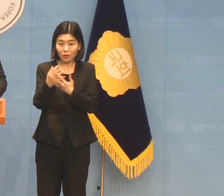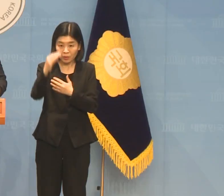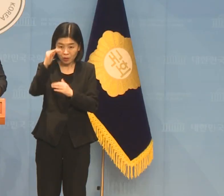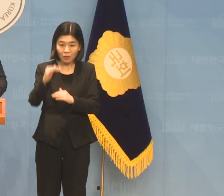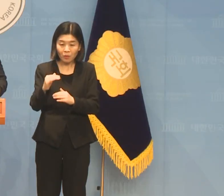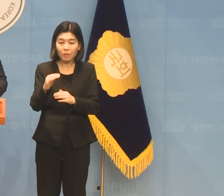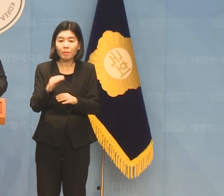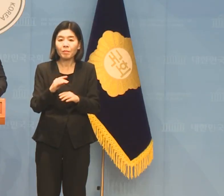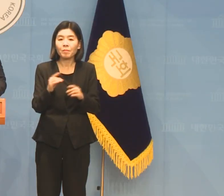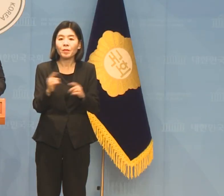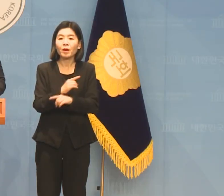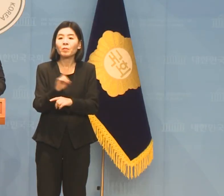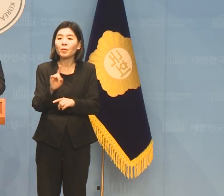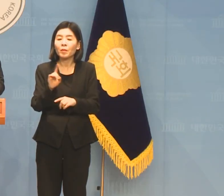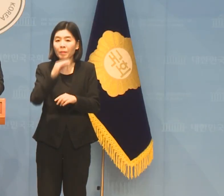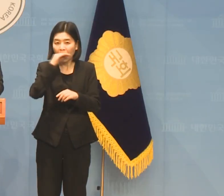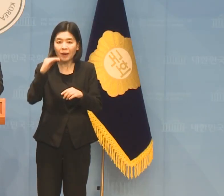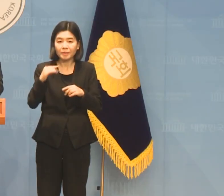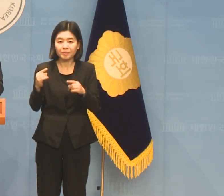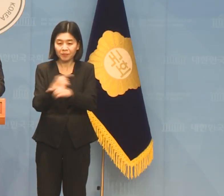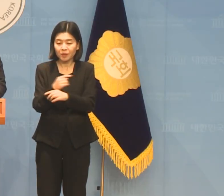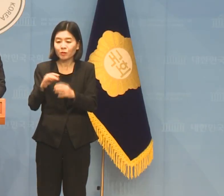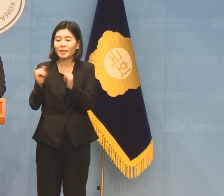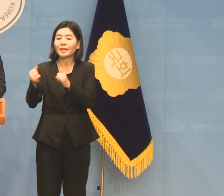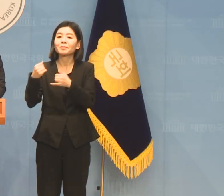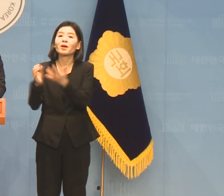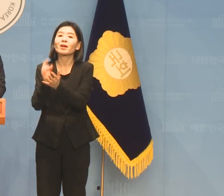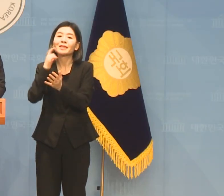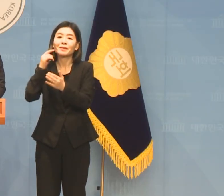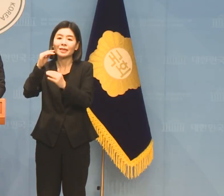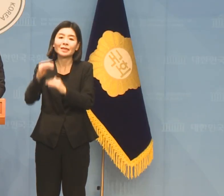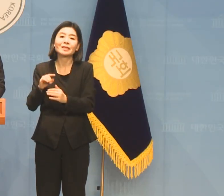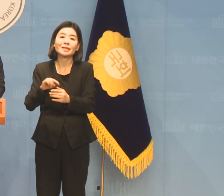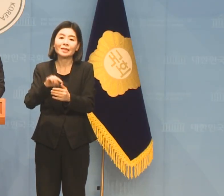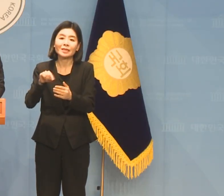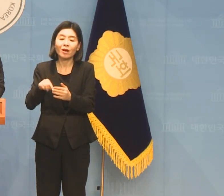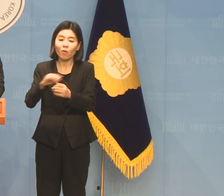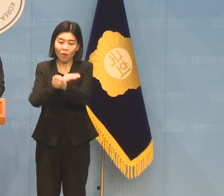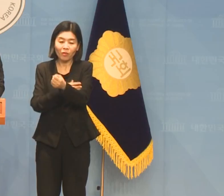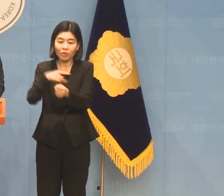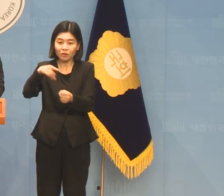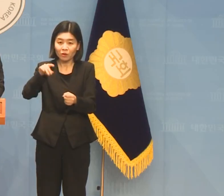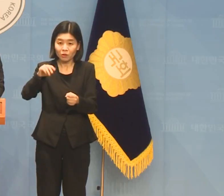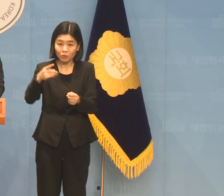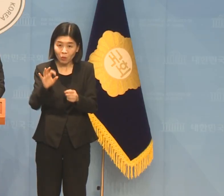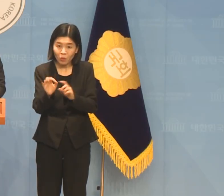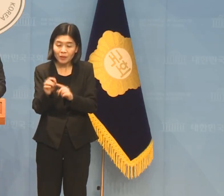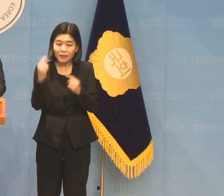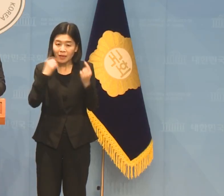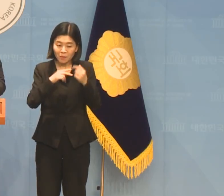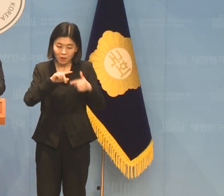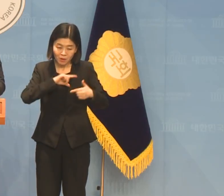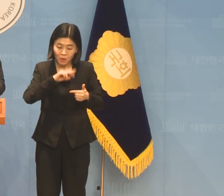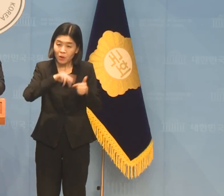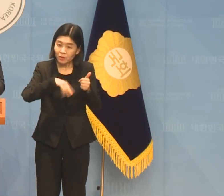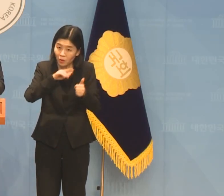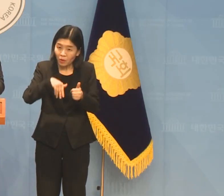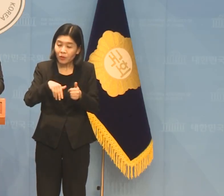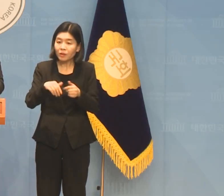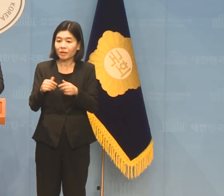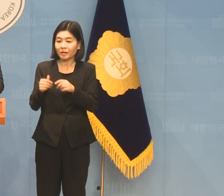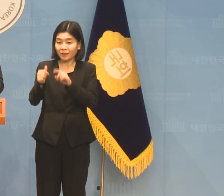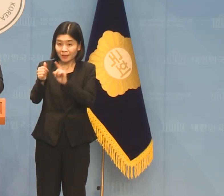전에 국민의힘 거짓말 시리즈 92번째를 말씀드리면서 권성동 원내대표가 상해, 명예훼손, 체포치상 혐의로